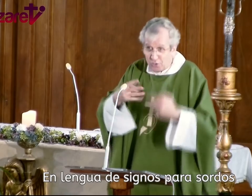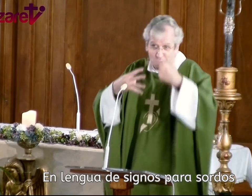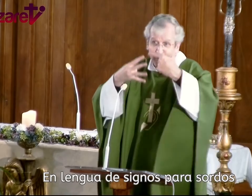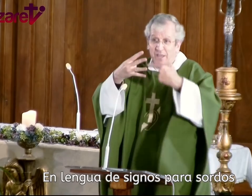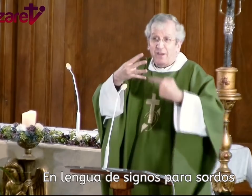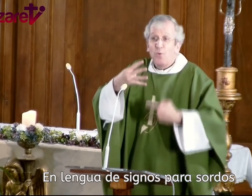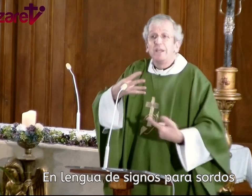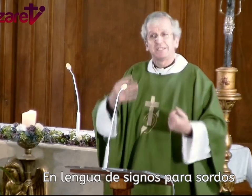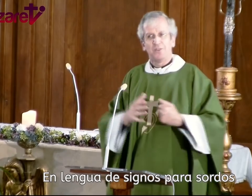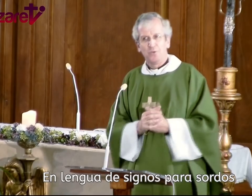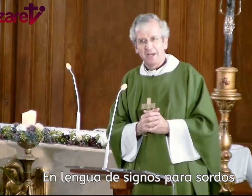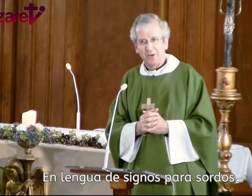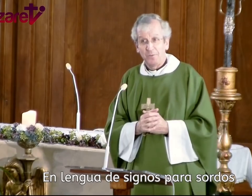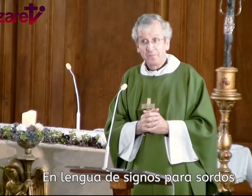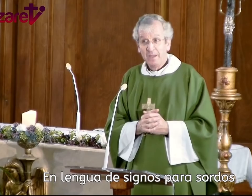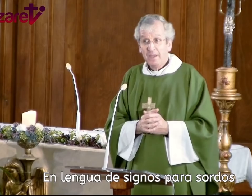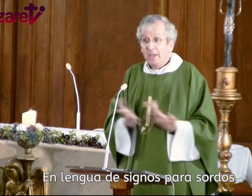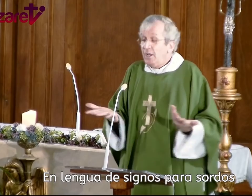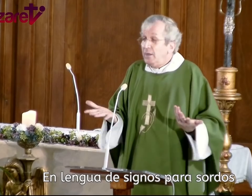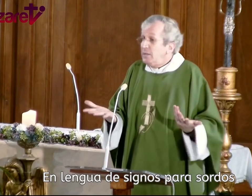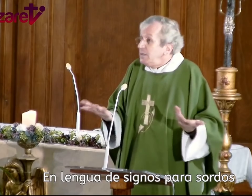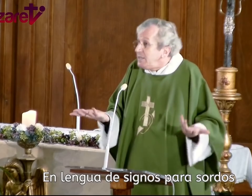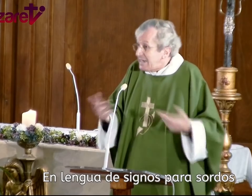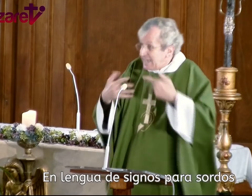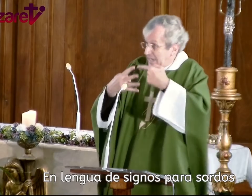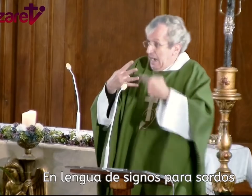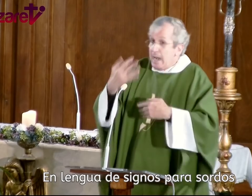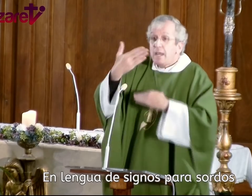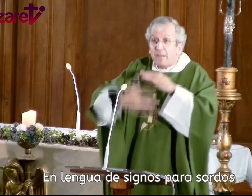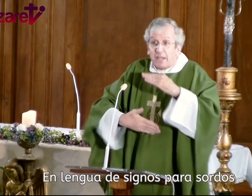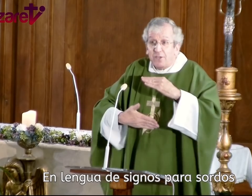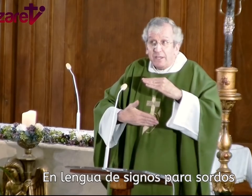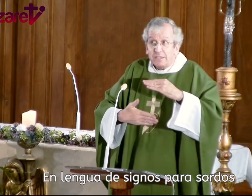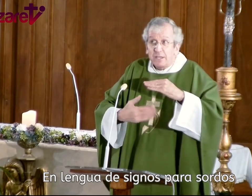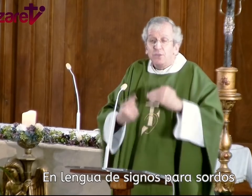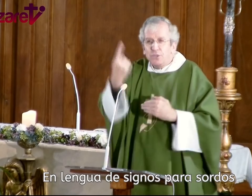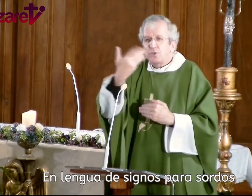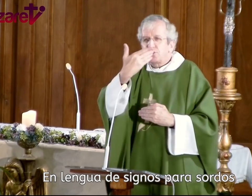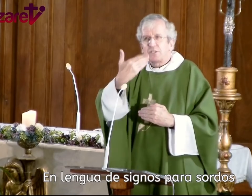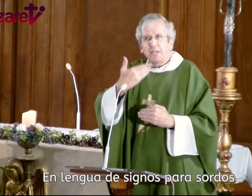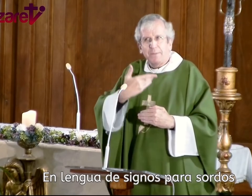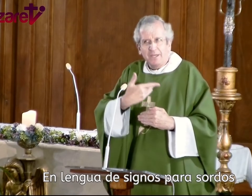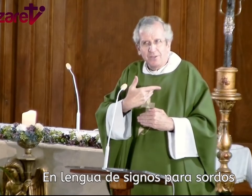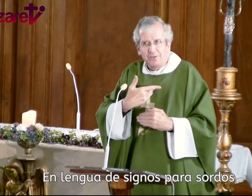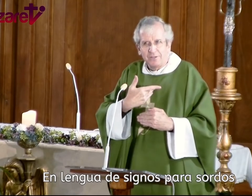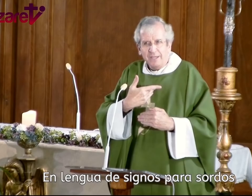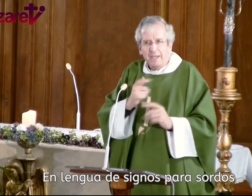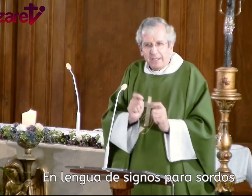podríamos hacer Un listado muy largo Y en esas limitaciones Dios nos está pidiendo Que